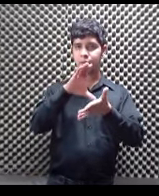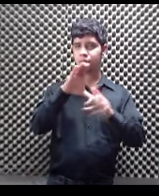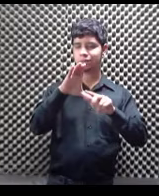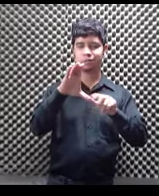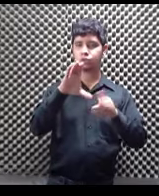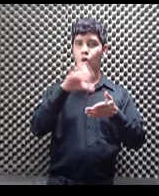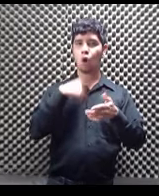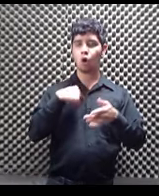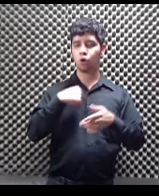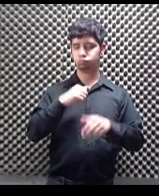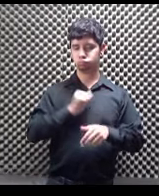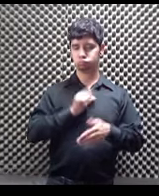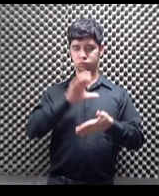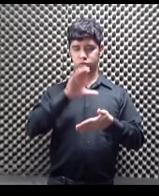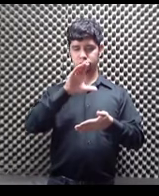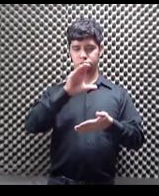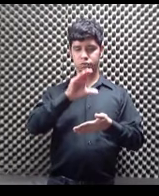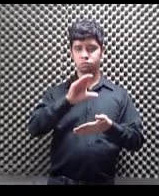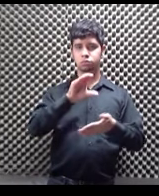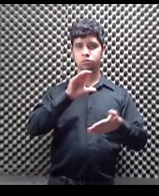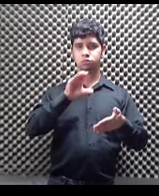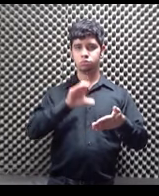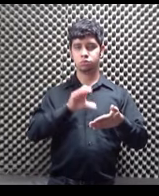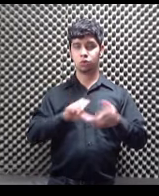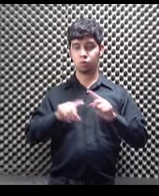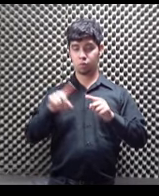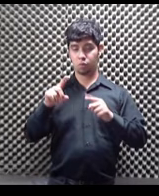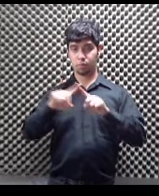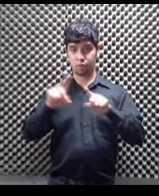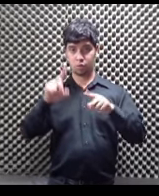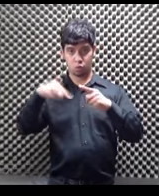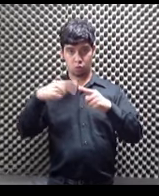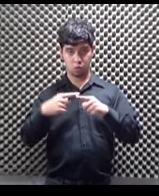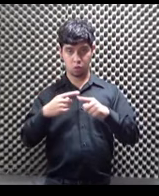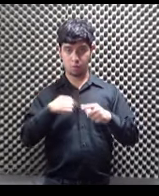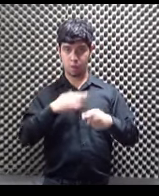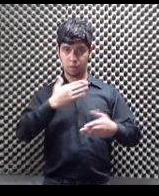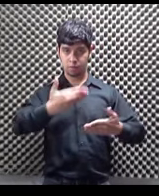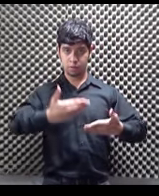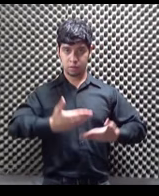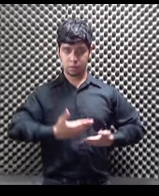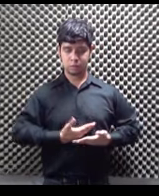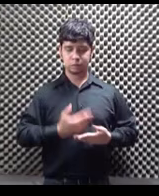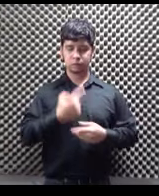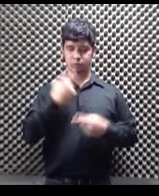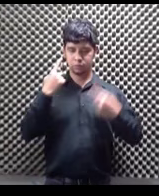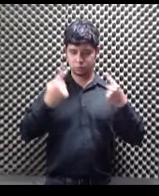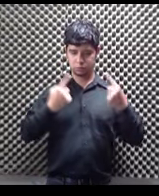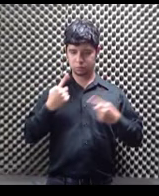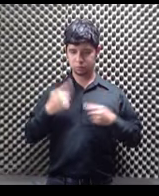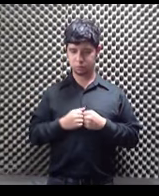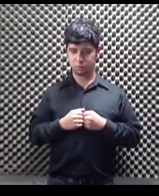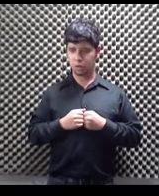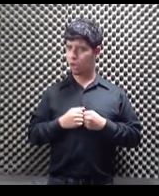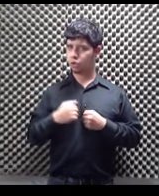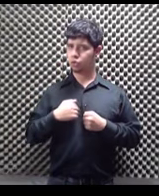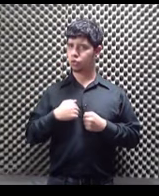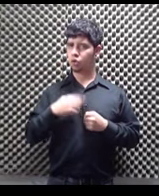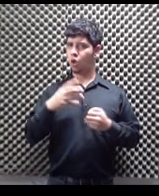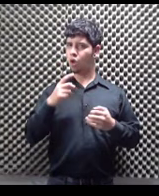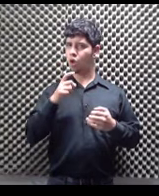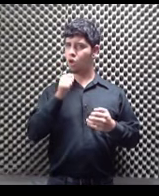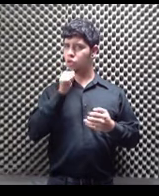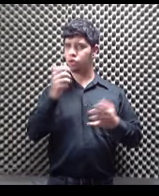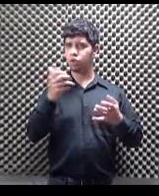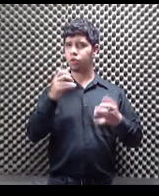pero era la letra de Calderón. Exacto. Cuando Robbie me invita, yo le digo, pero fíjate, no me gustaría hacer lo mismo que hice en Nueva